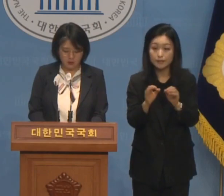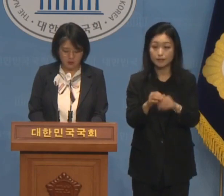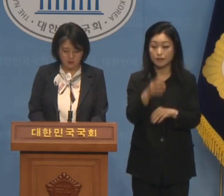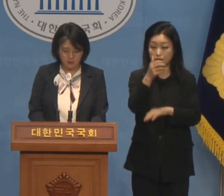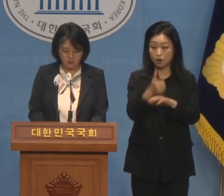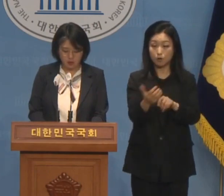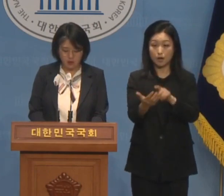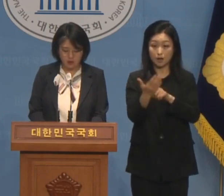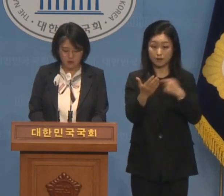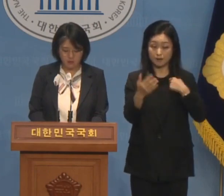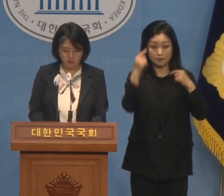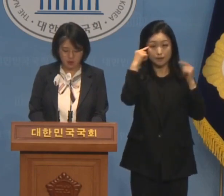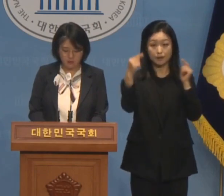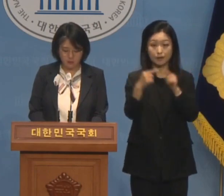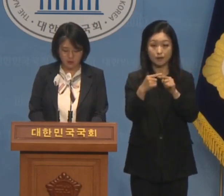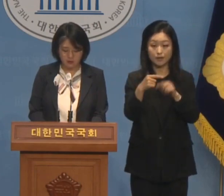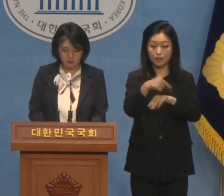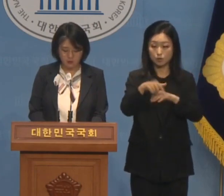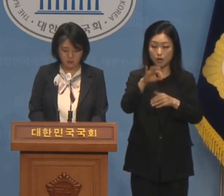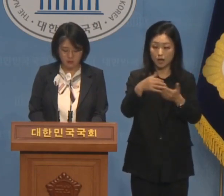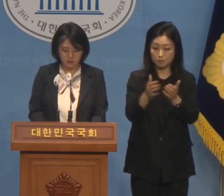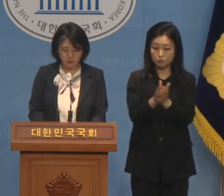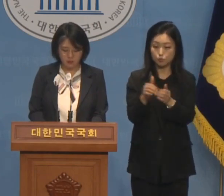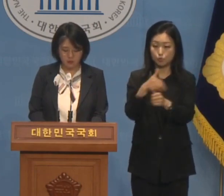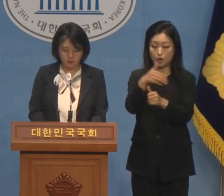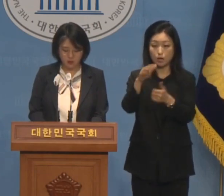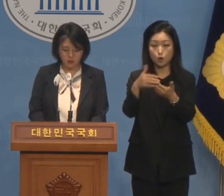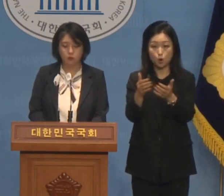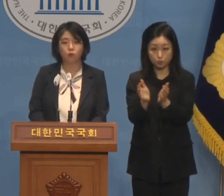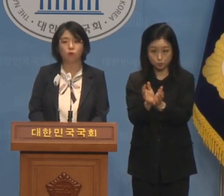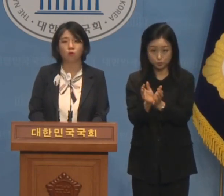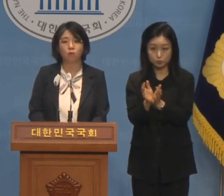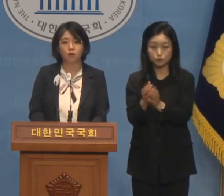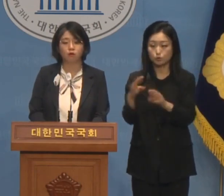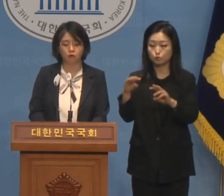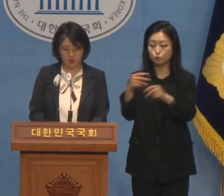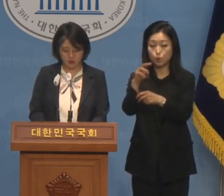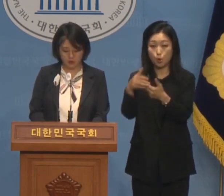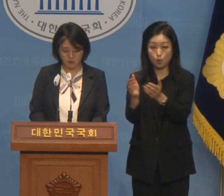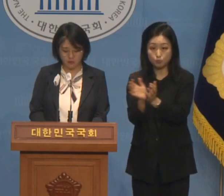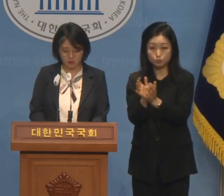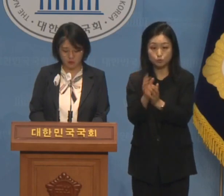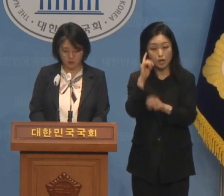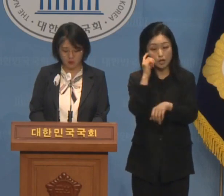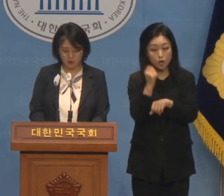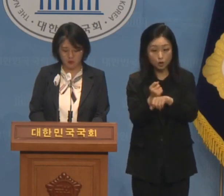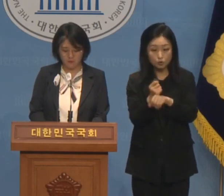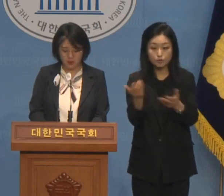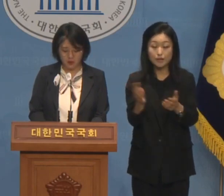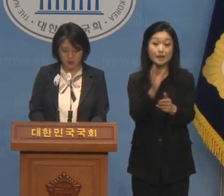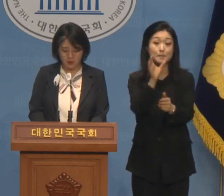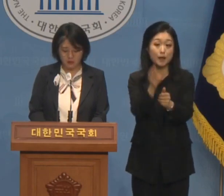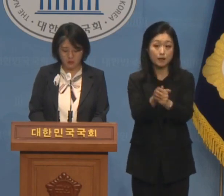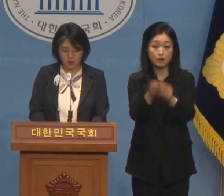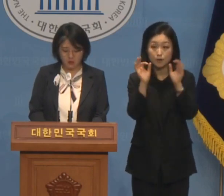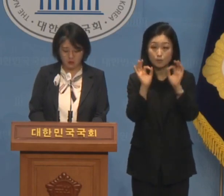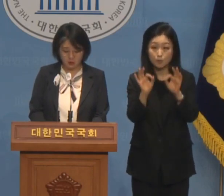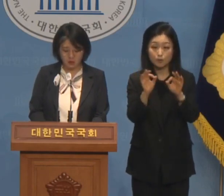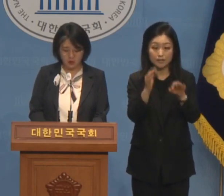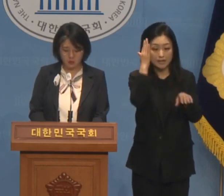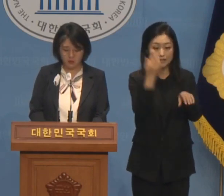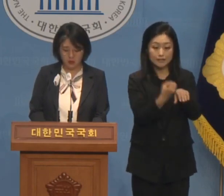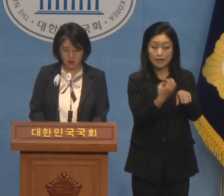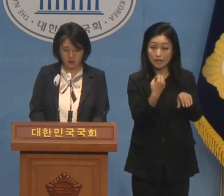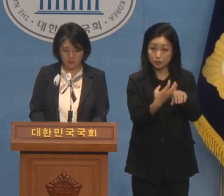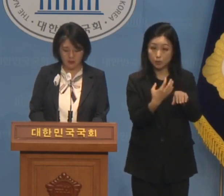전 기획재정부와 환경부, 산업통상자원부, 국토교통부는 공동발주한 연구 용역을 통해서 탄소